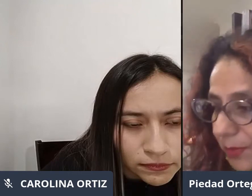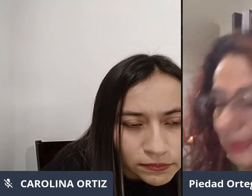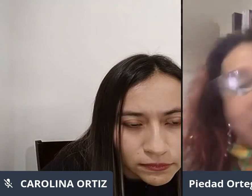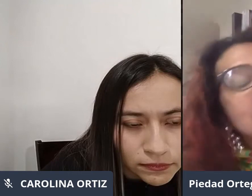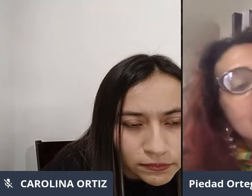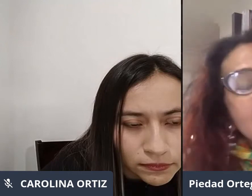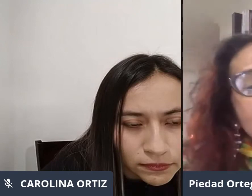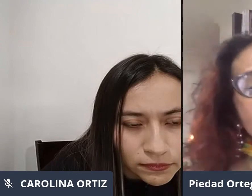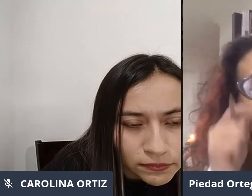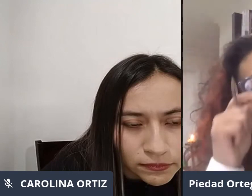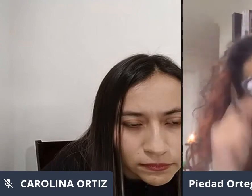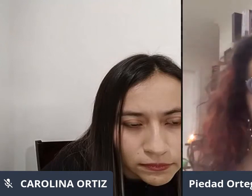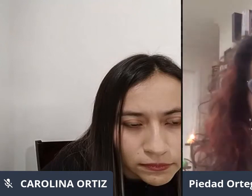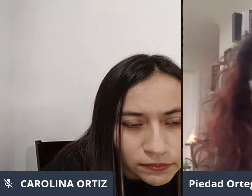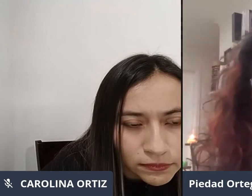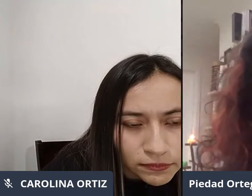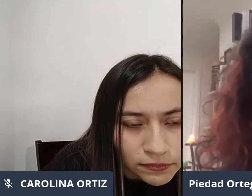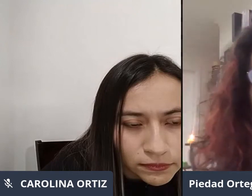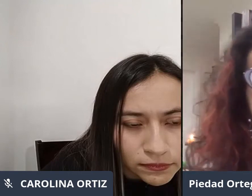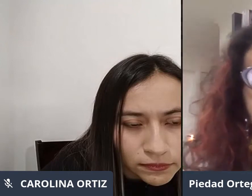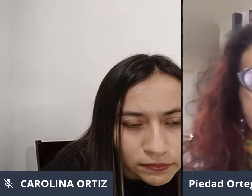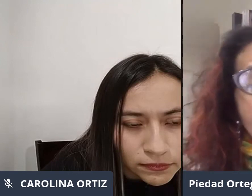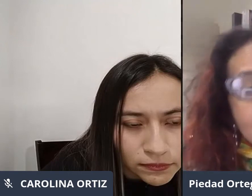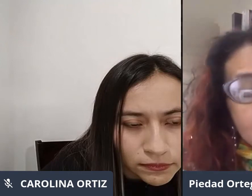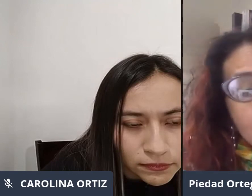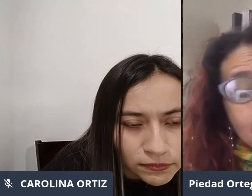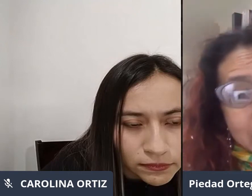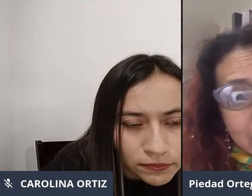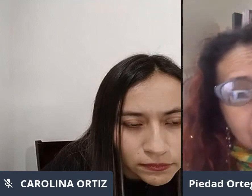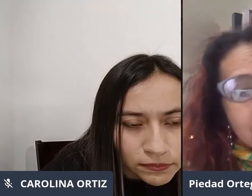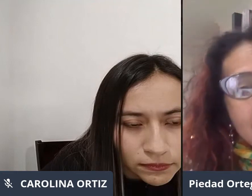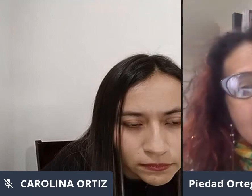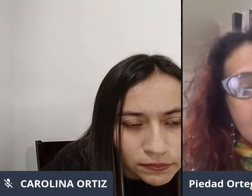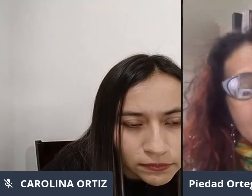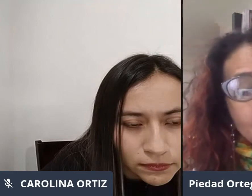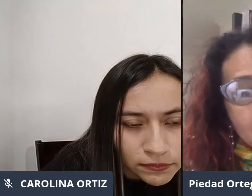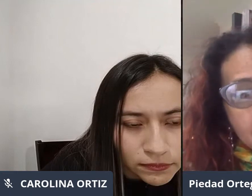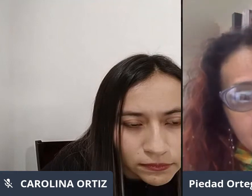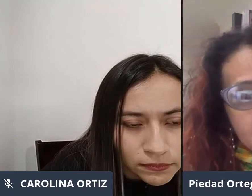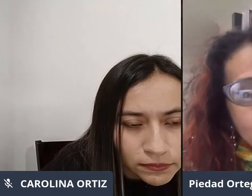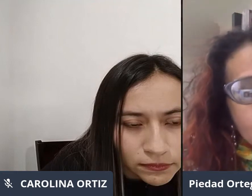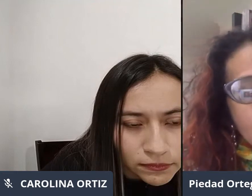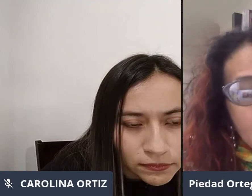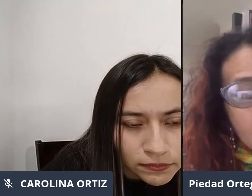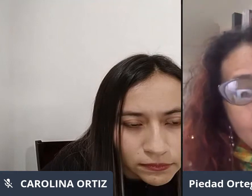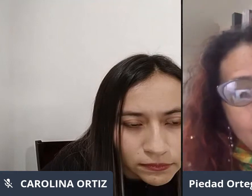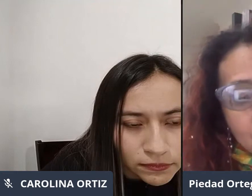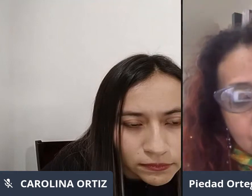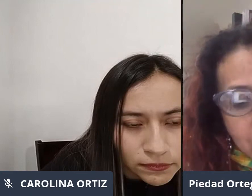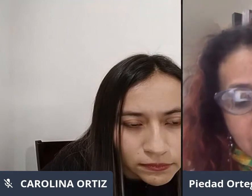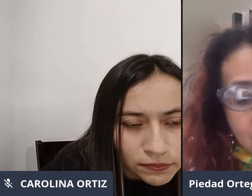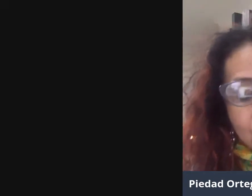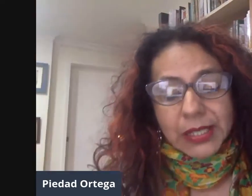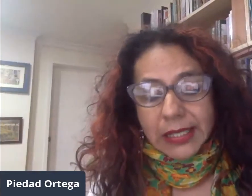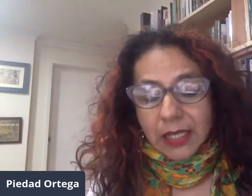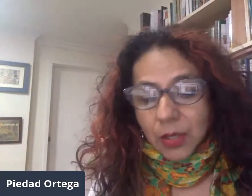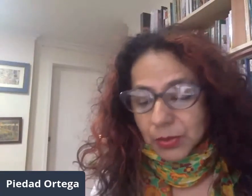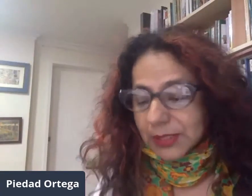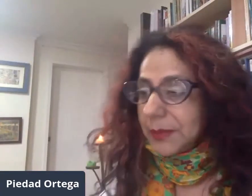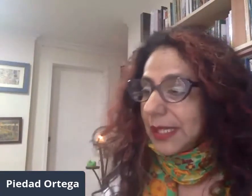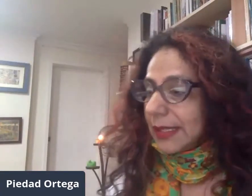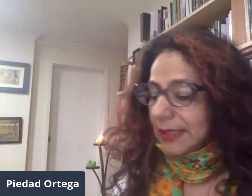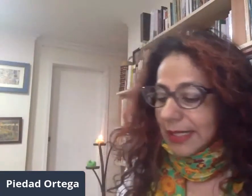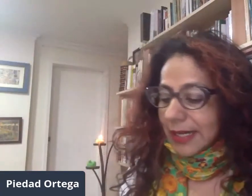la importancia de reconocer esta pandemia y sus efectos en cada uno de los planos,